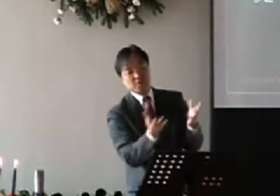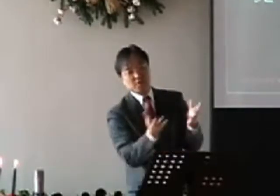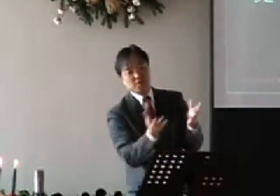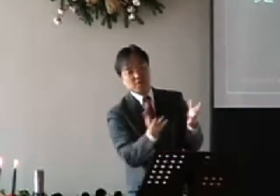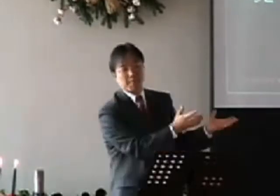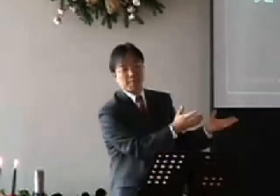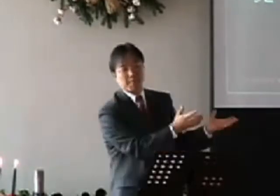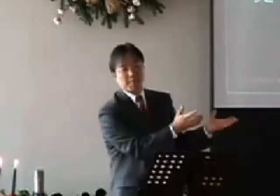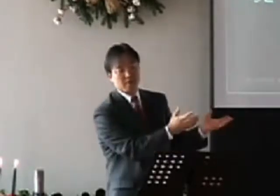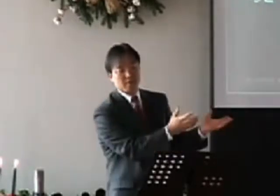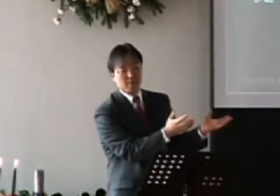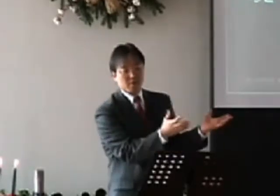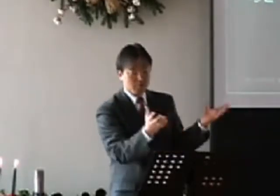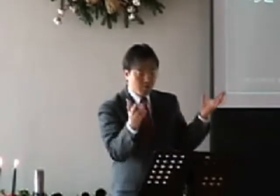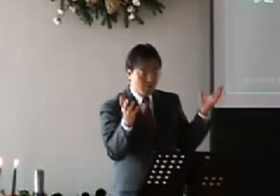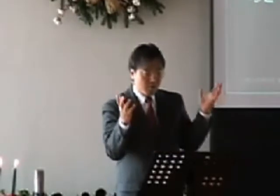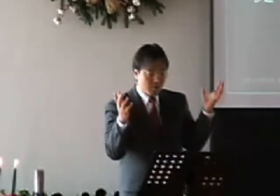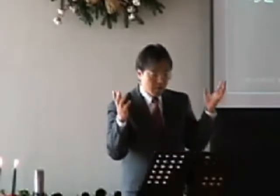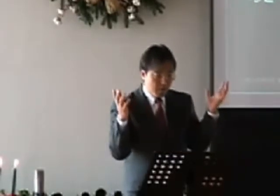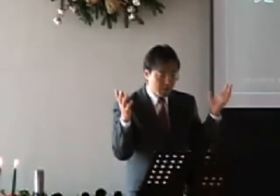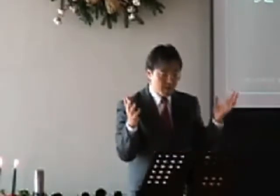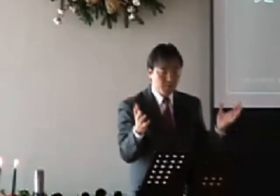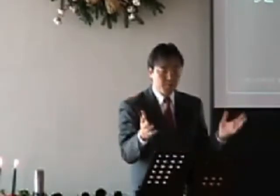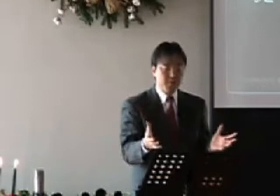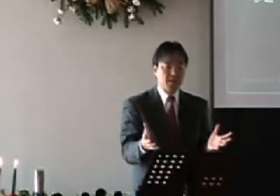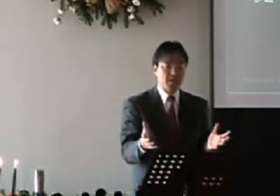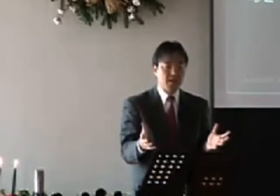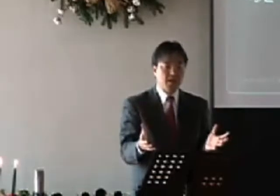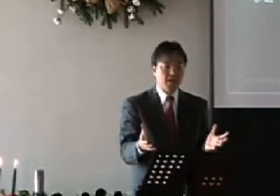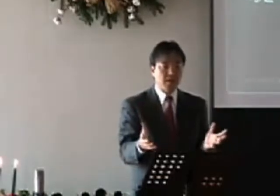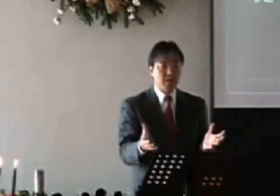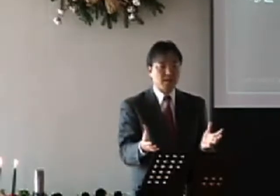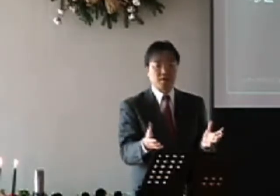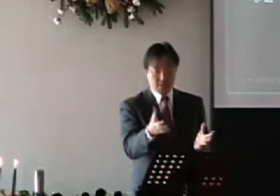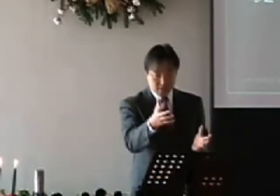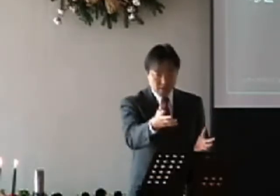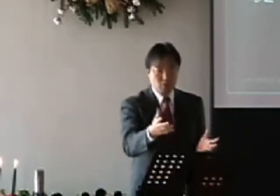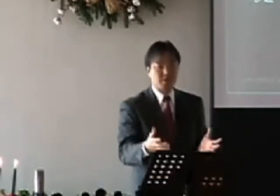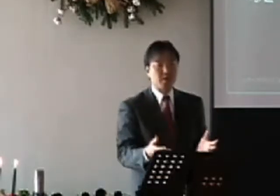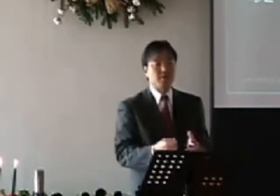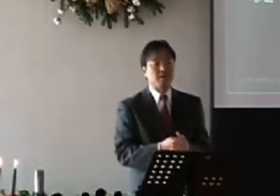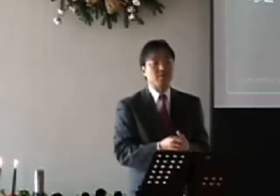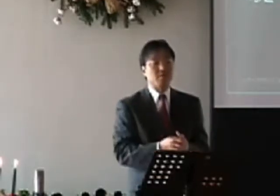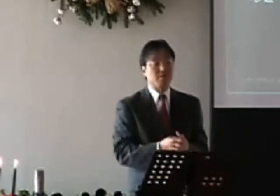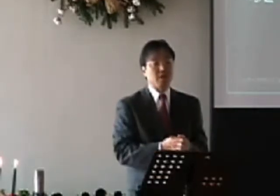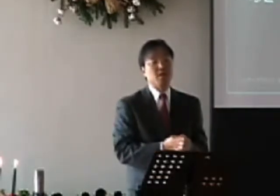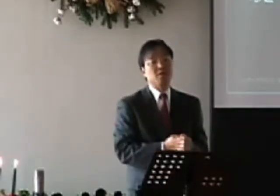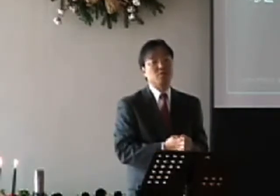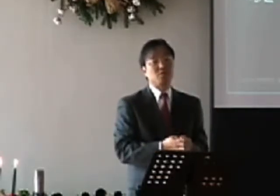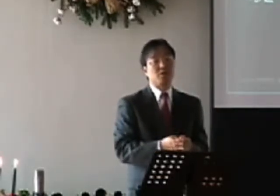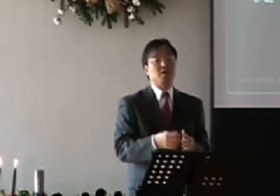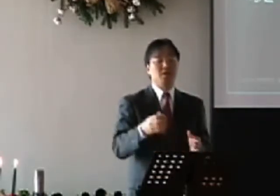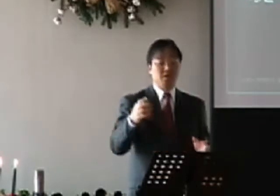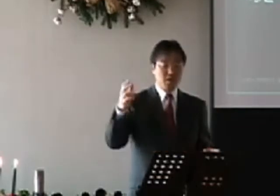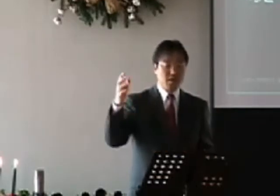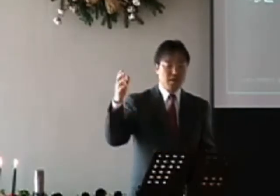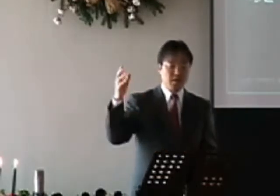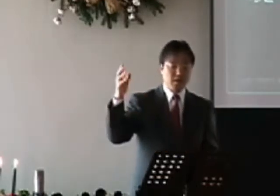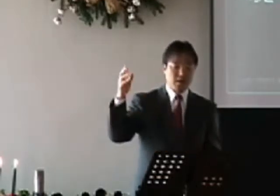れて、イエス様を礼拝したんです。ところがですね、この博士はヘロデの